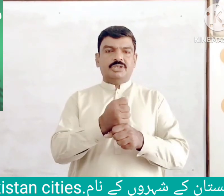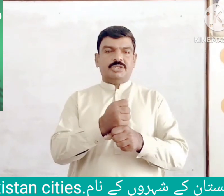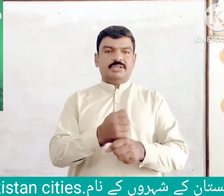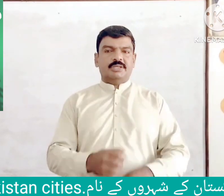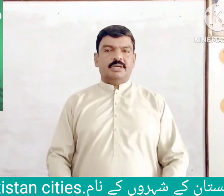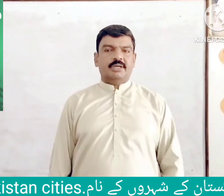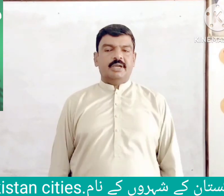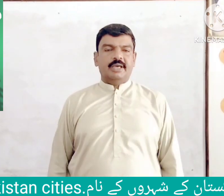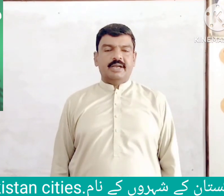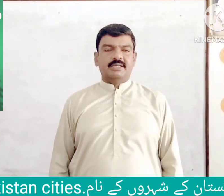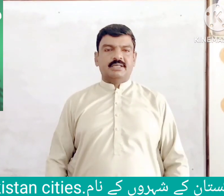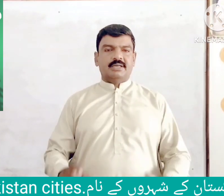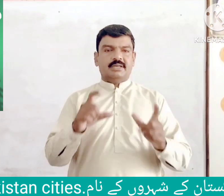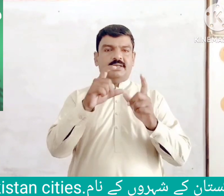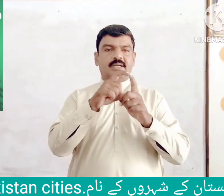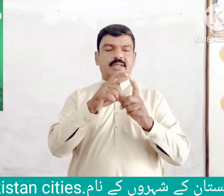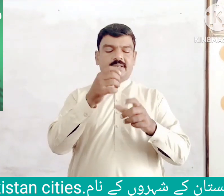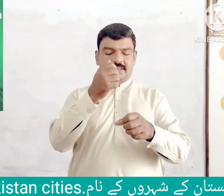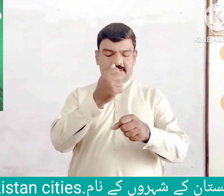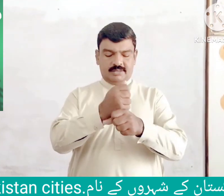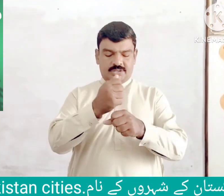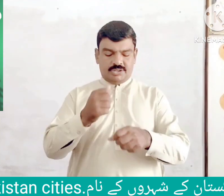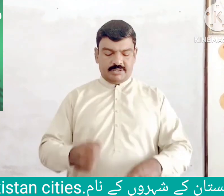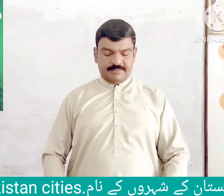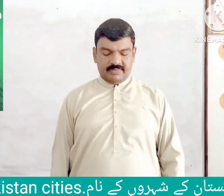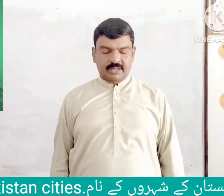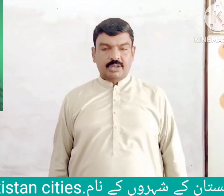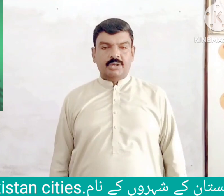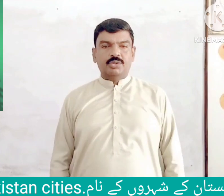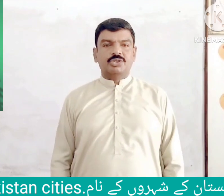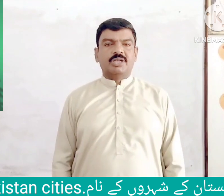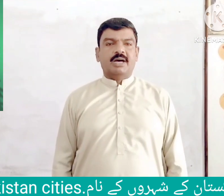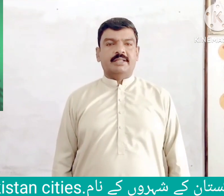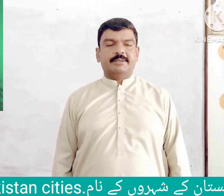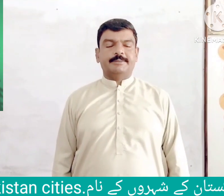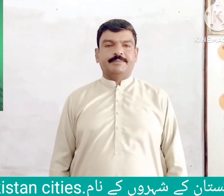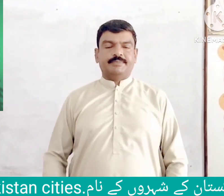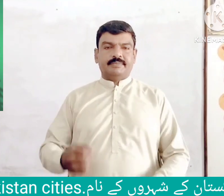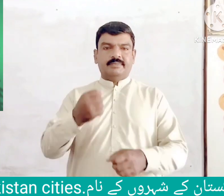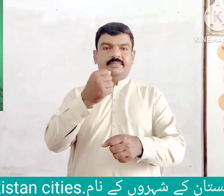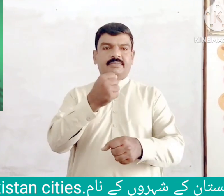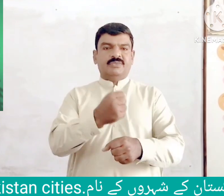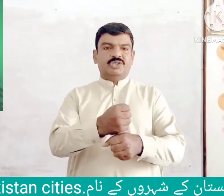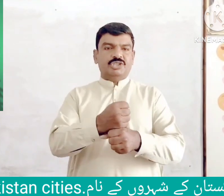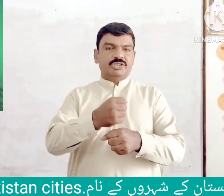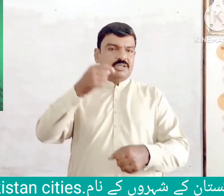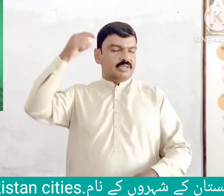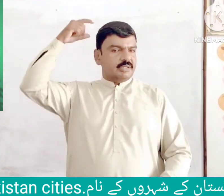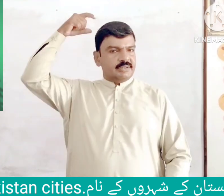DG। डेरा गाजी खान, DG। गुजरात, G,